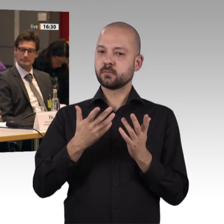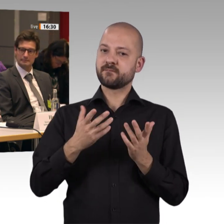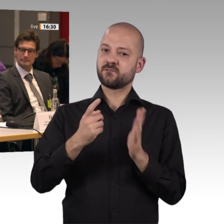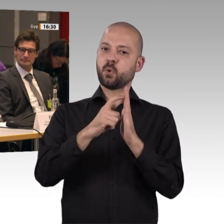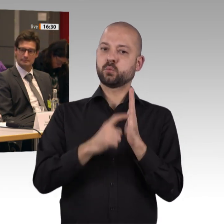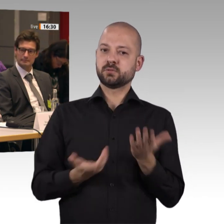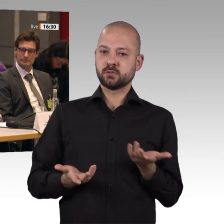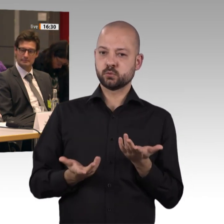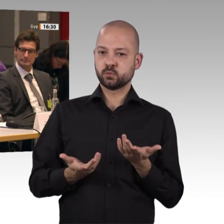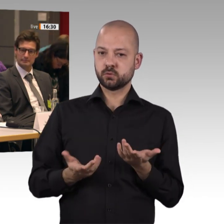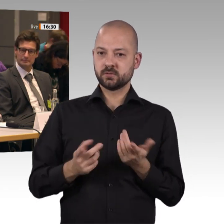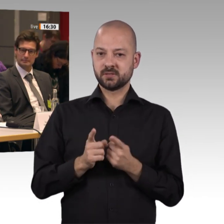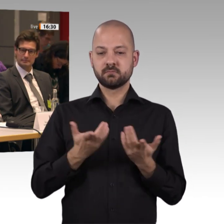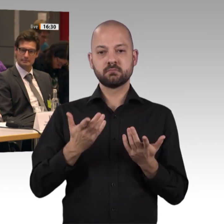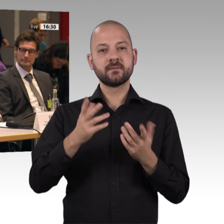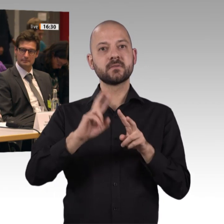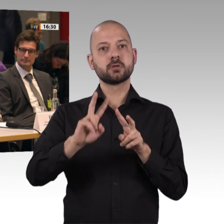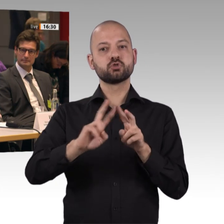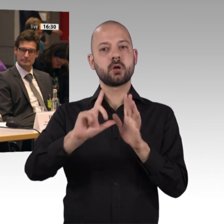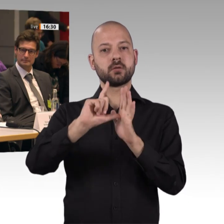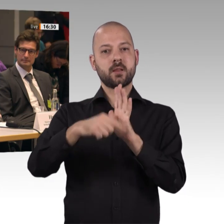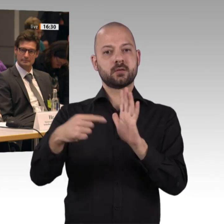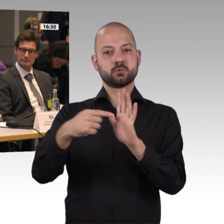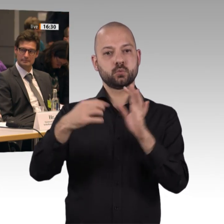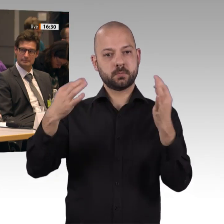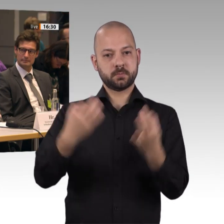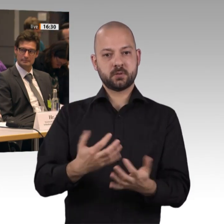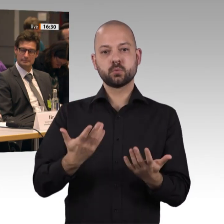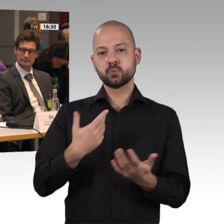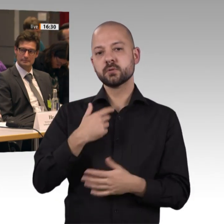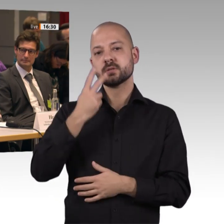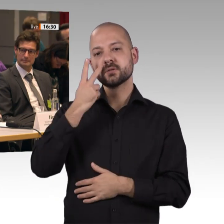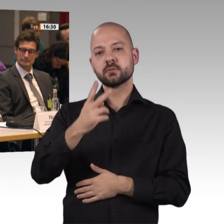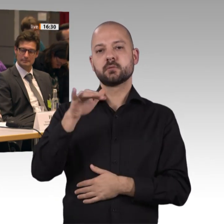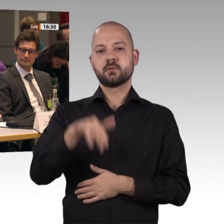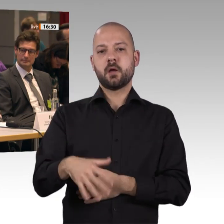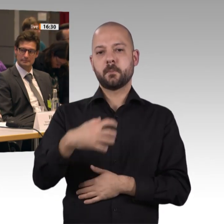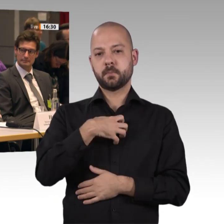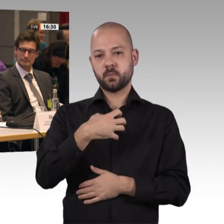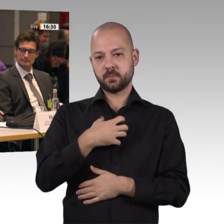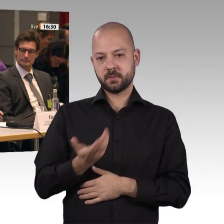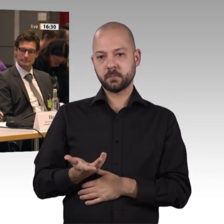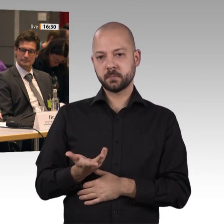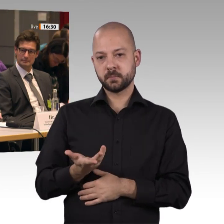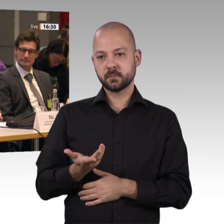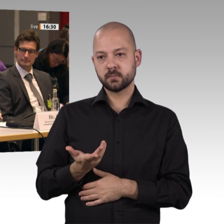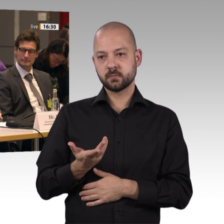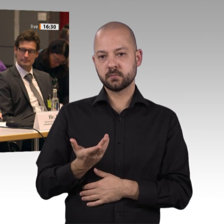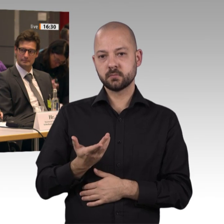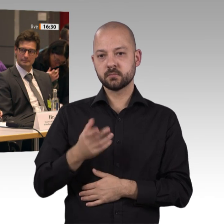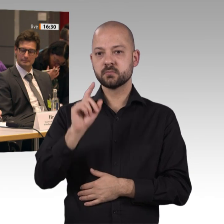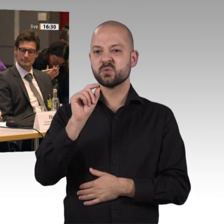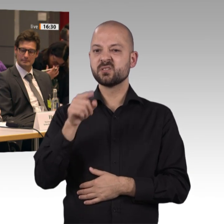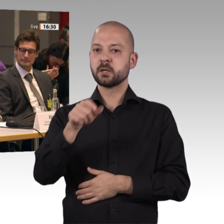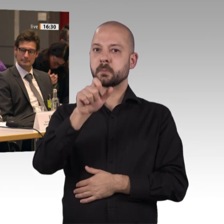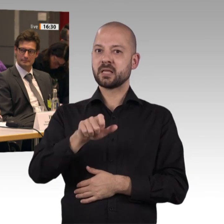Das sehen wir im Grunde genommen sogar ähnlich wie Herr Oellers in seiner Bundestagsrede vom 27. September diesen Jahres. Ein Budget für Ausbildung sollte